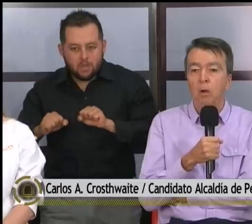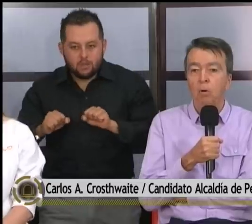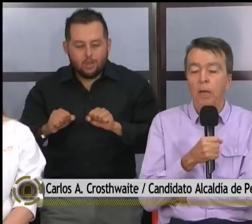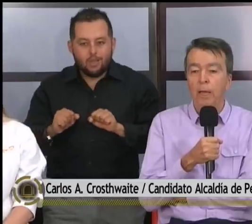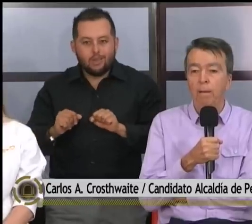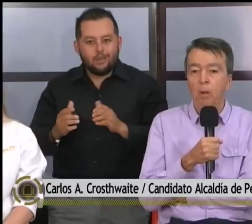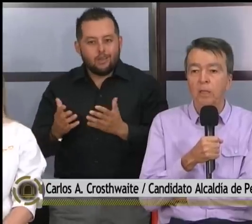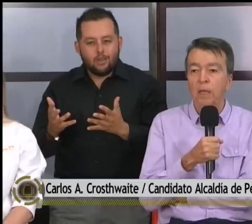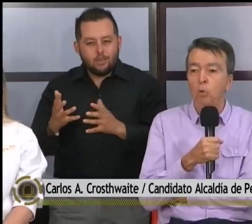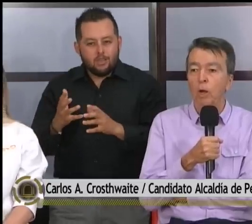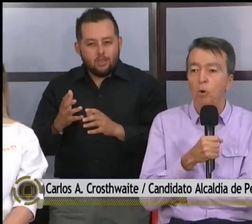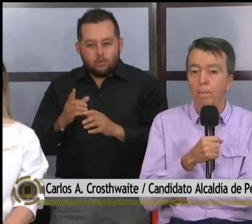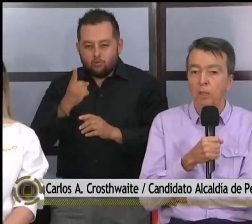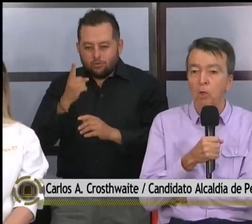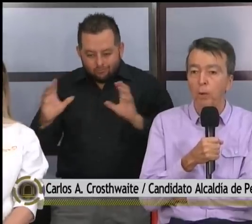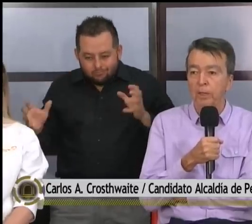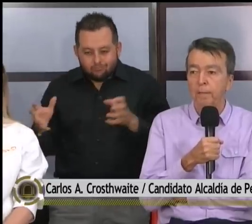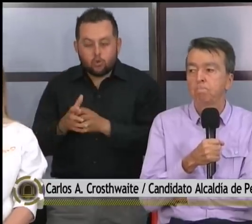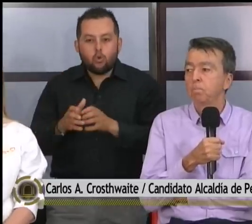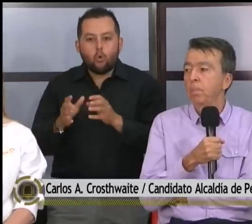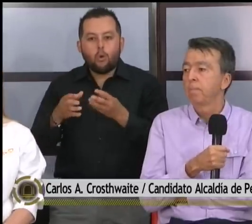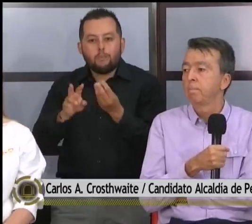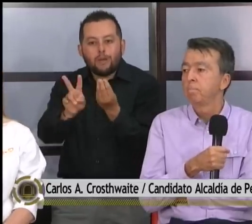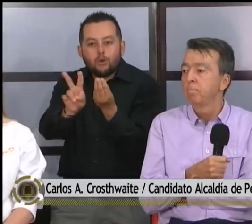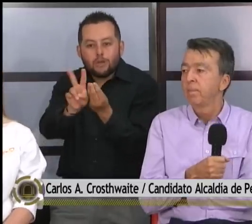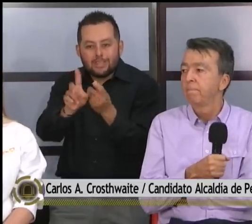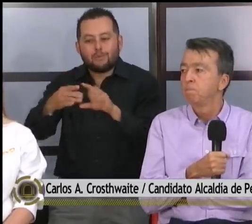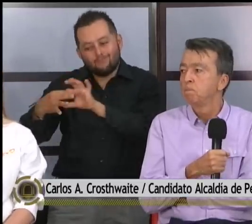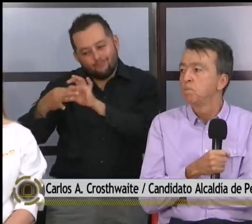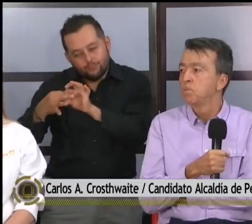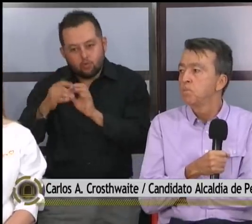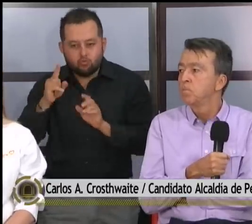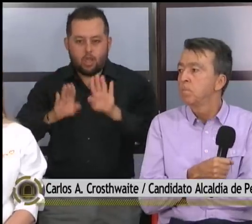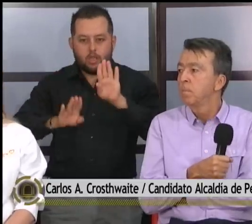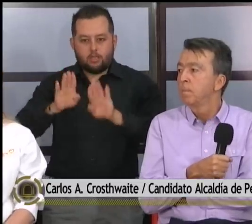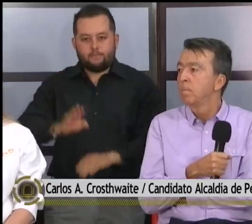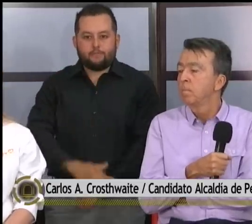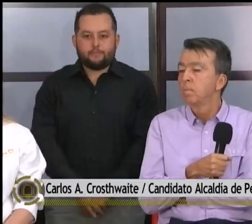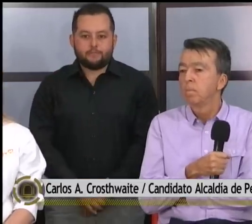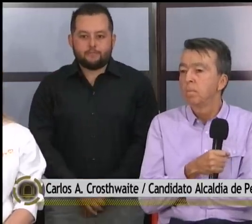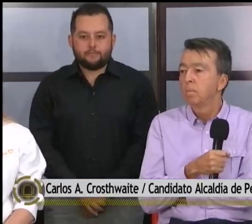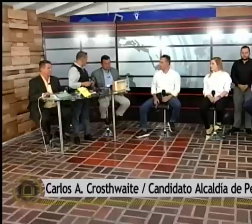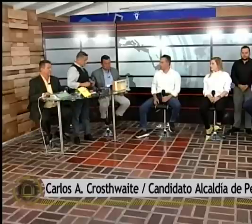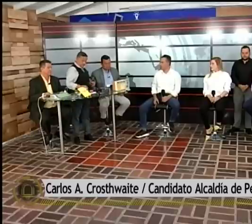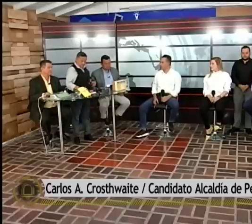sola candidatura con el Partido Verde. Bueno,